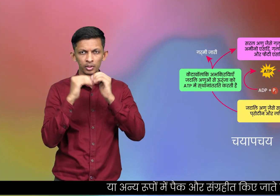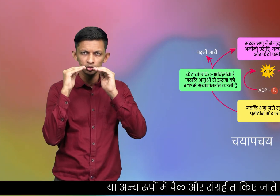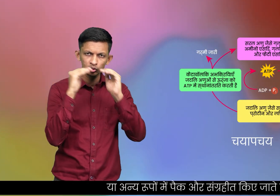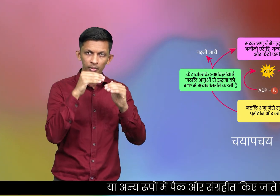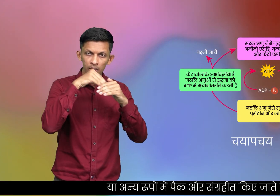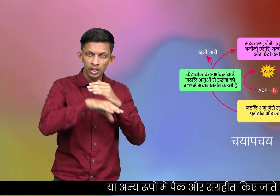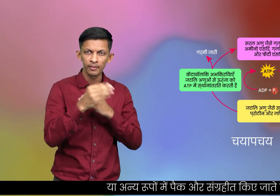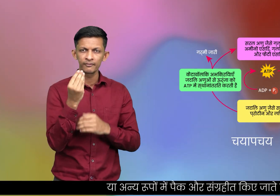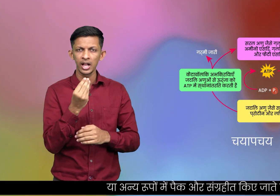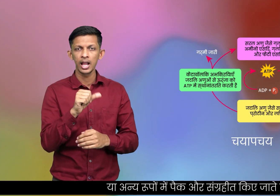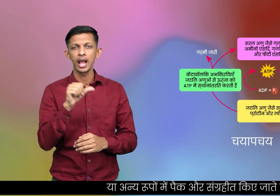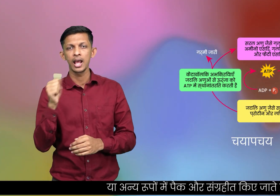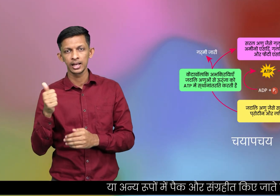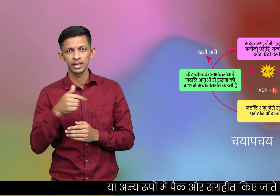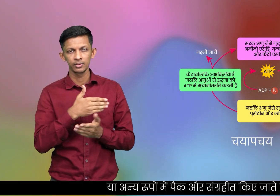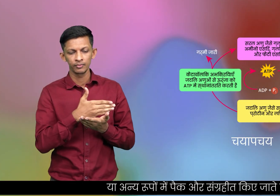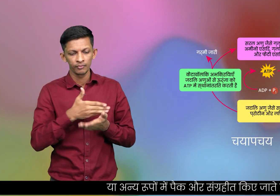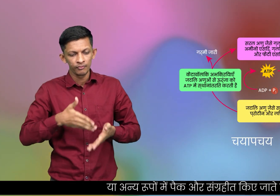संग्रहित किया जाता है।